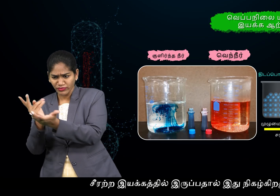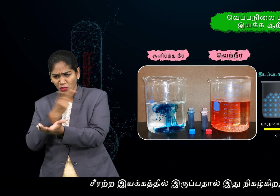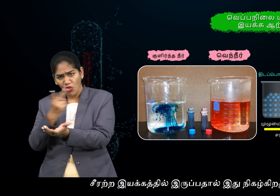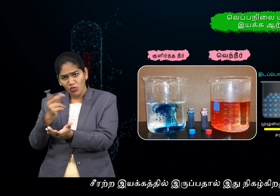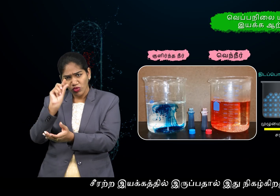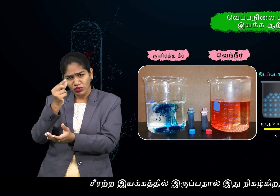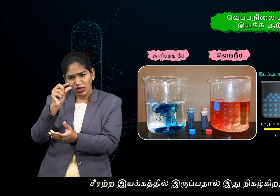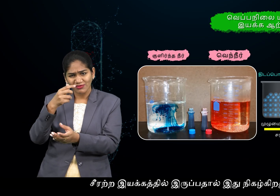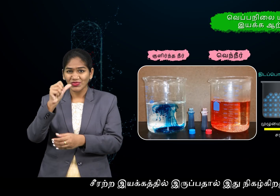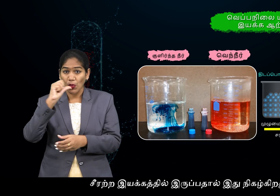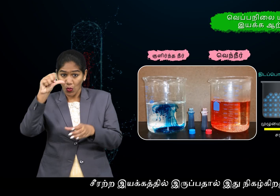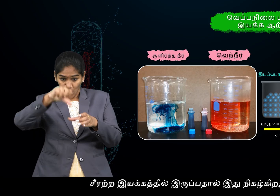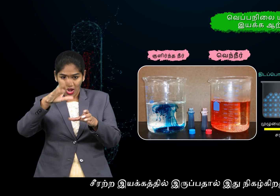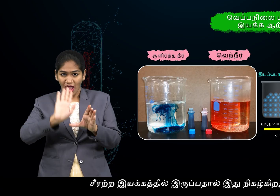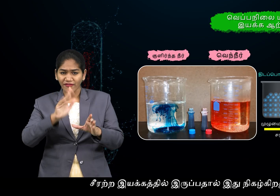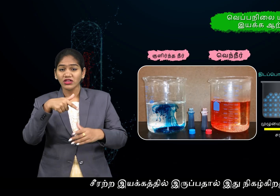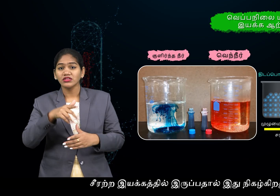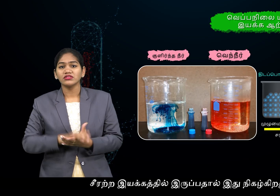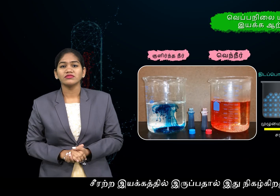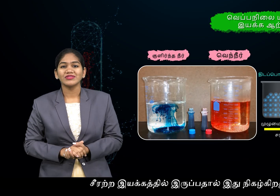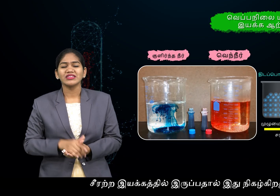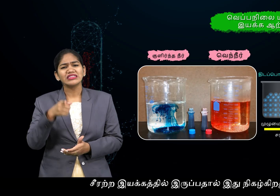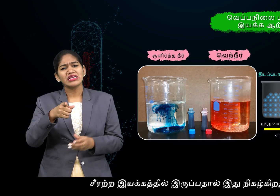சீரற்ற இயக்கத்தில் இருப்பதால் இது நிகழ்கிறது.